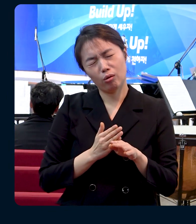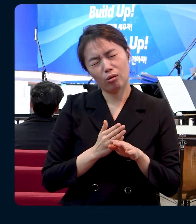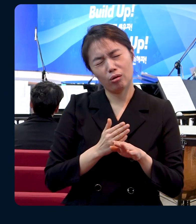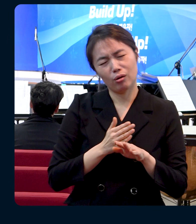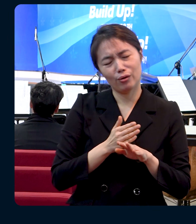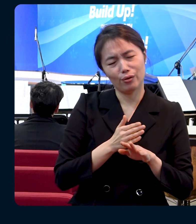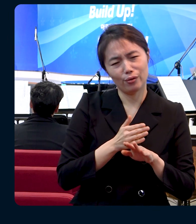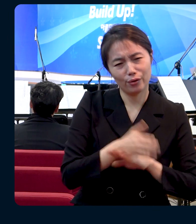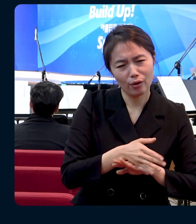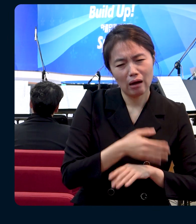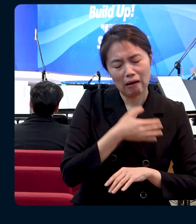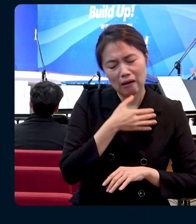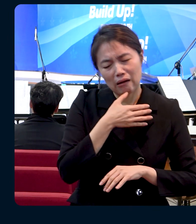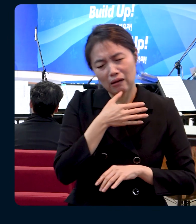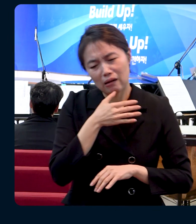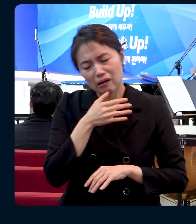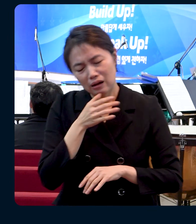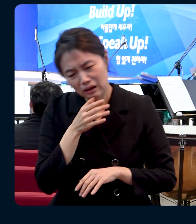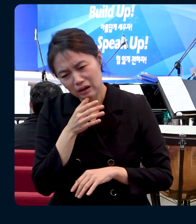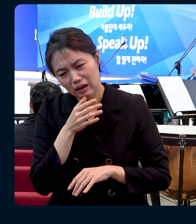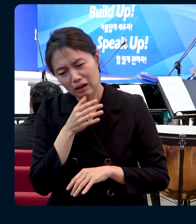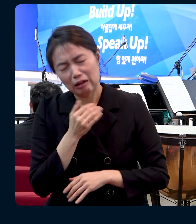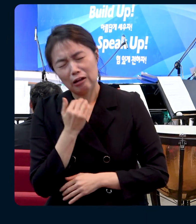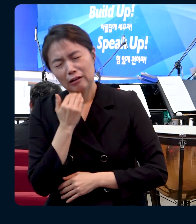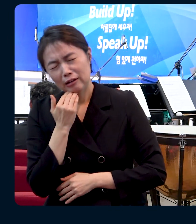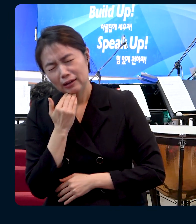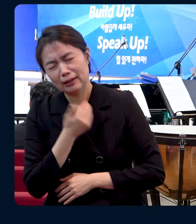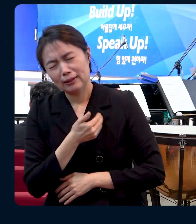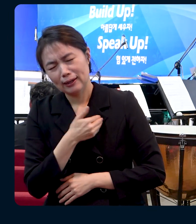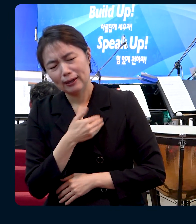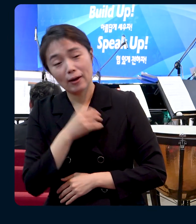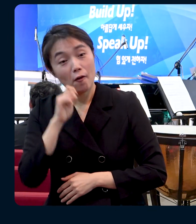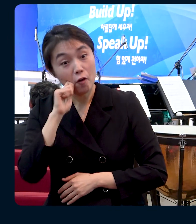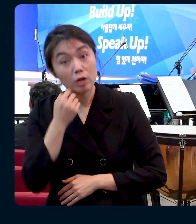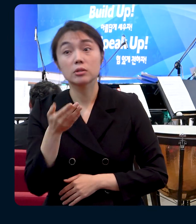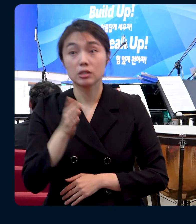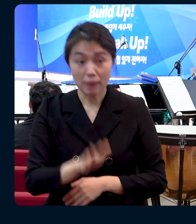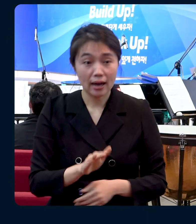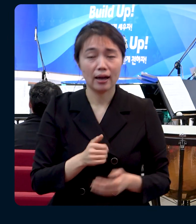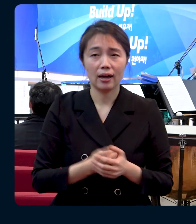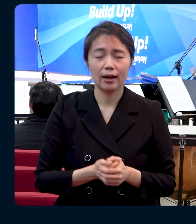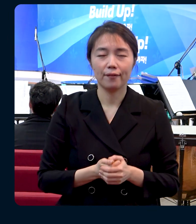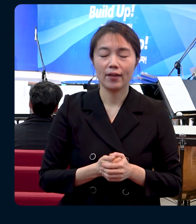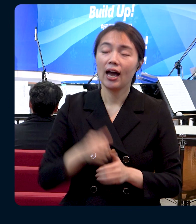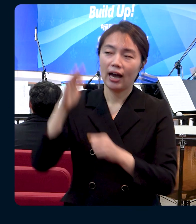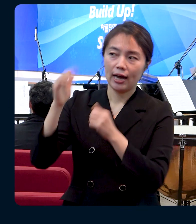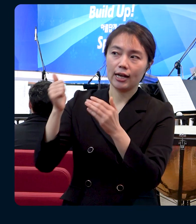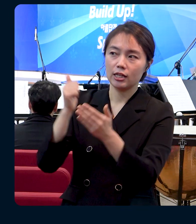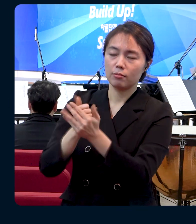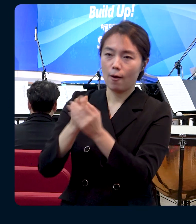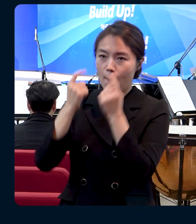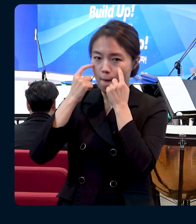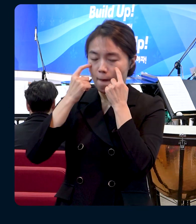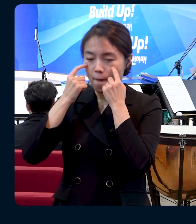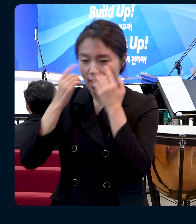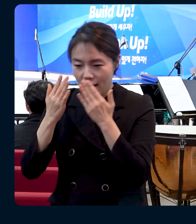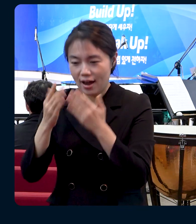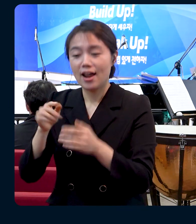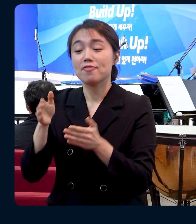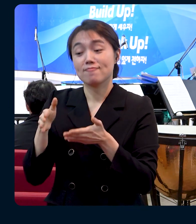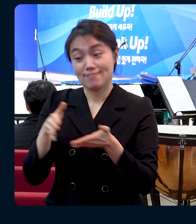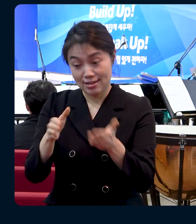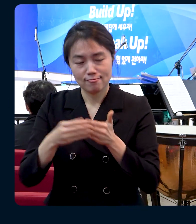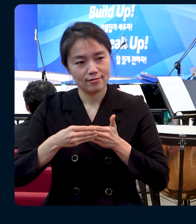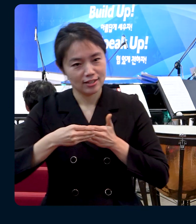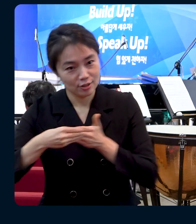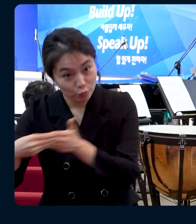지금은 좀 더딘 것 같고 지금은 좀 돌아가는 것 같지만 아니요, 하나님이 가장 정확한